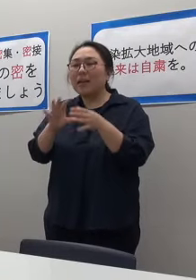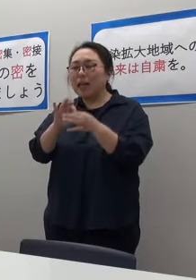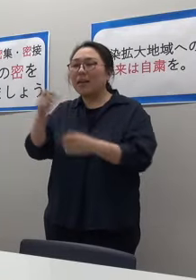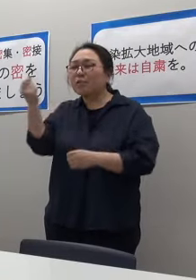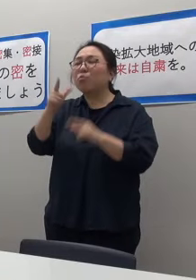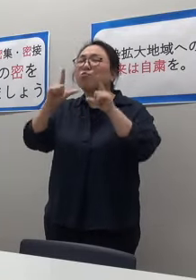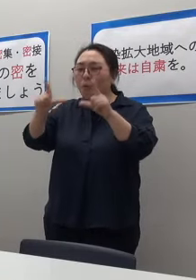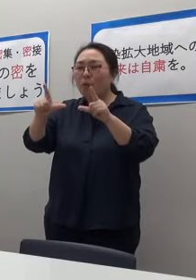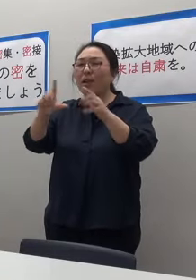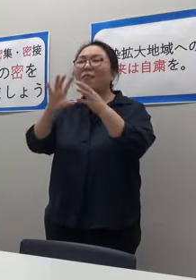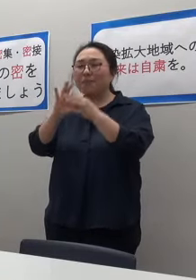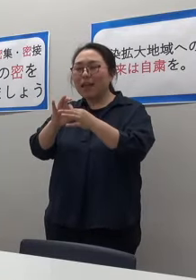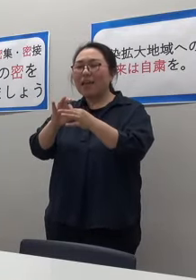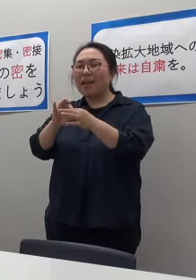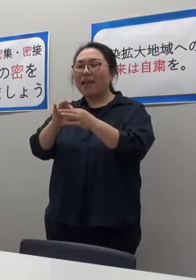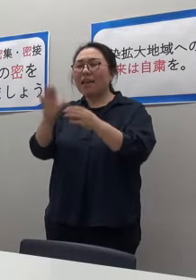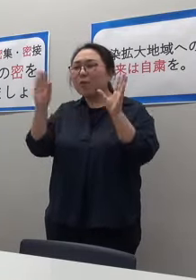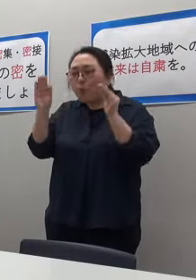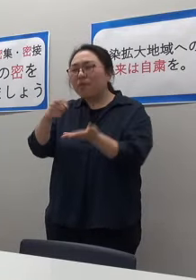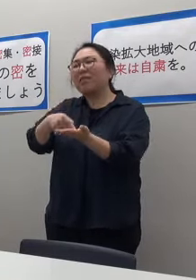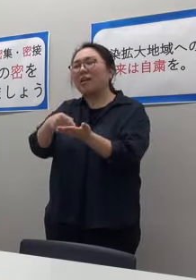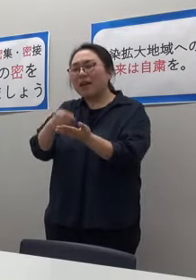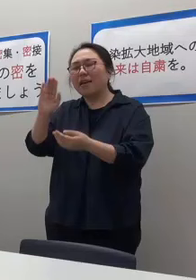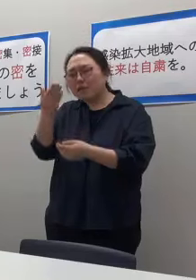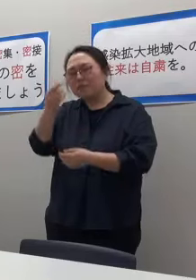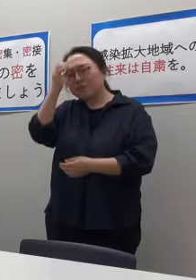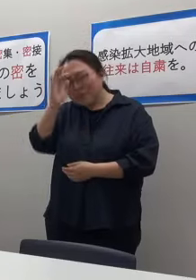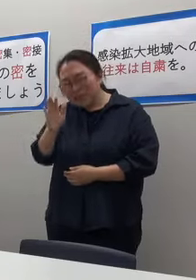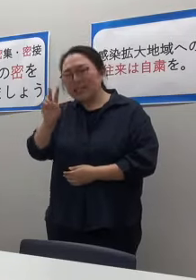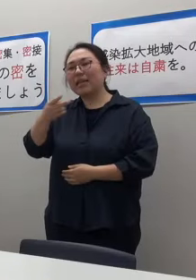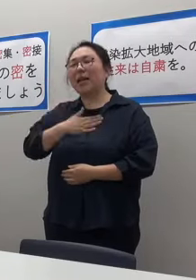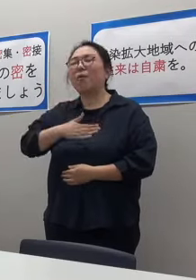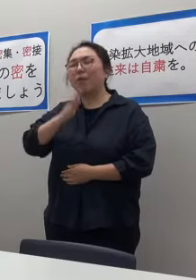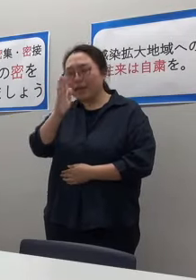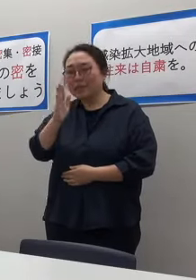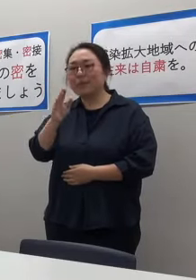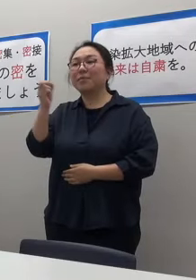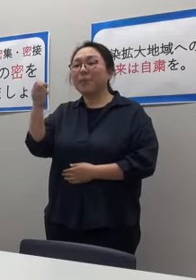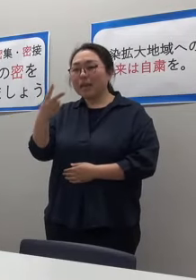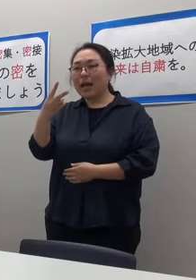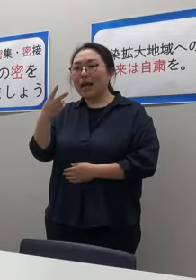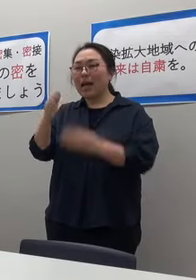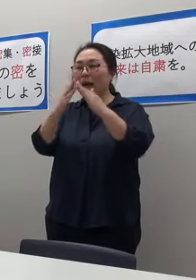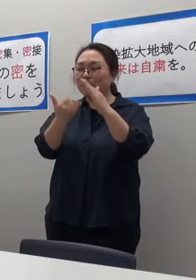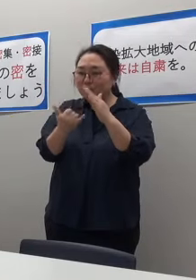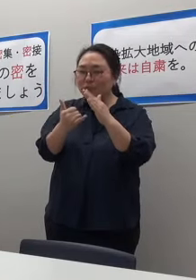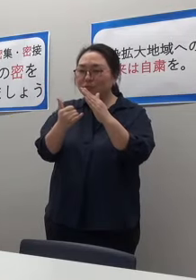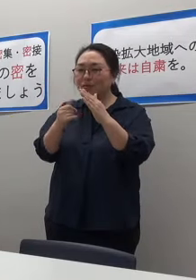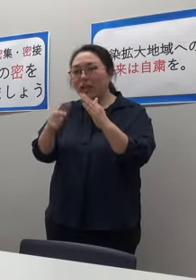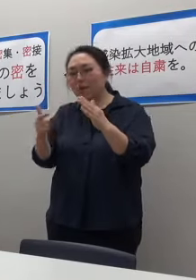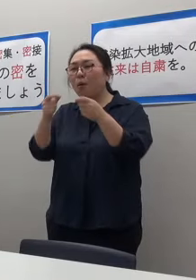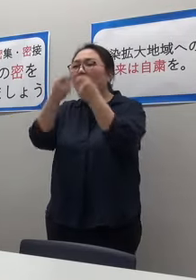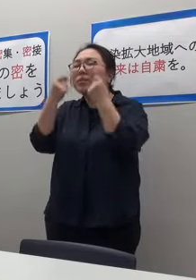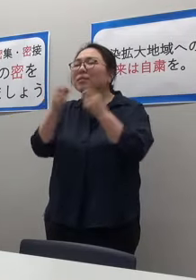持ち合わせている情報の中での限られた会見になります。また、患者さんやご家族関係者の個人情報の方にも最大の配